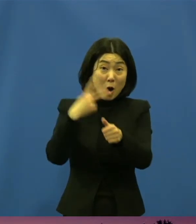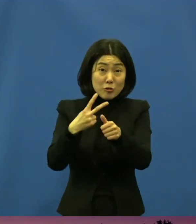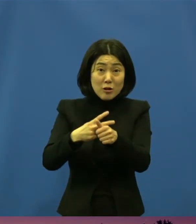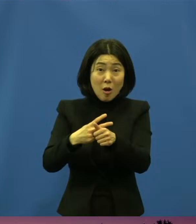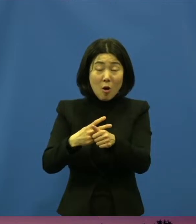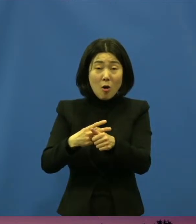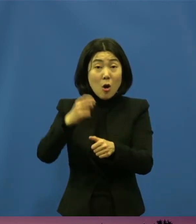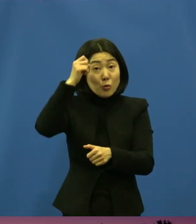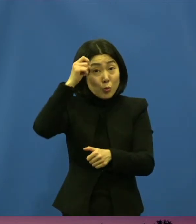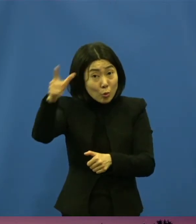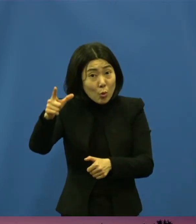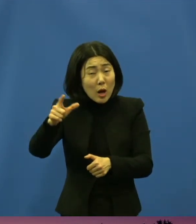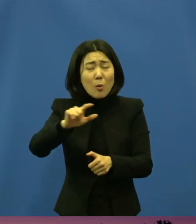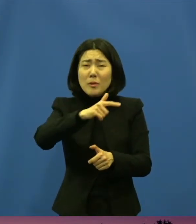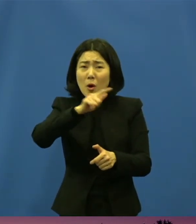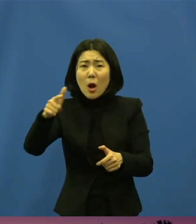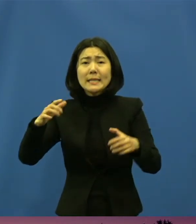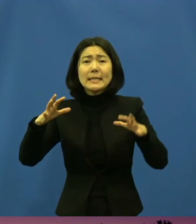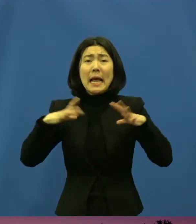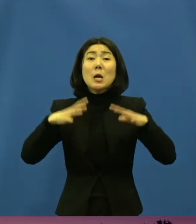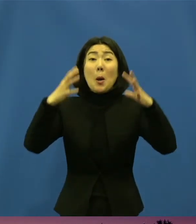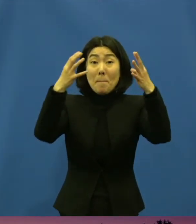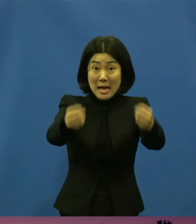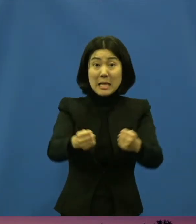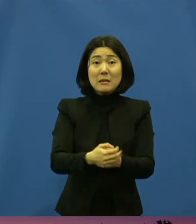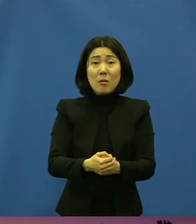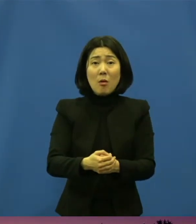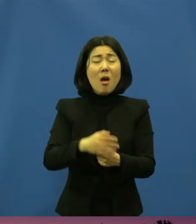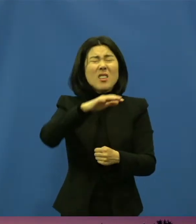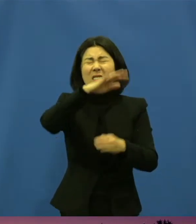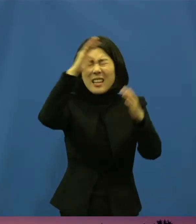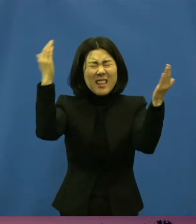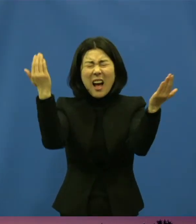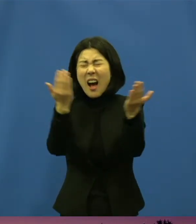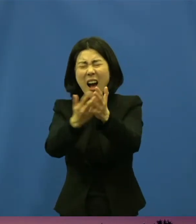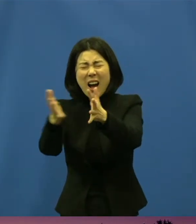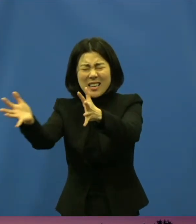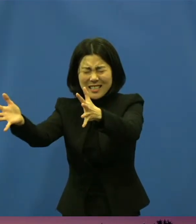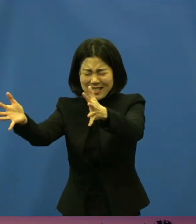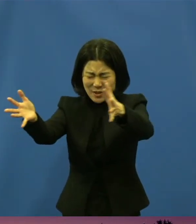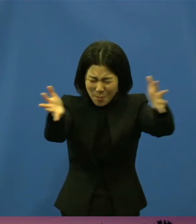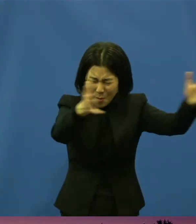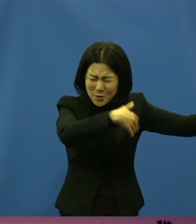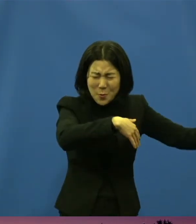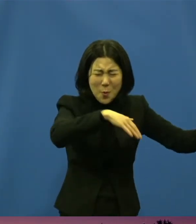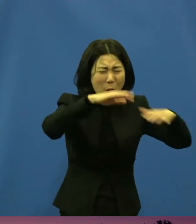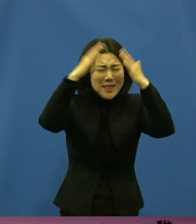한 가지만 기억하고 자랑하기로 했다. 그리스도의 십자가 하나.